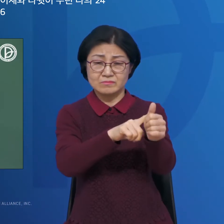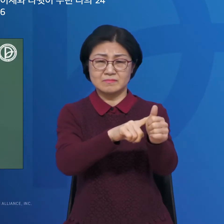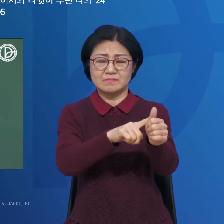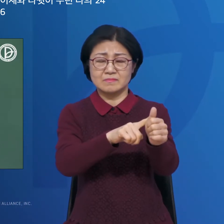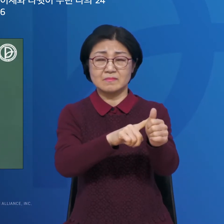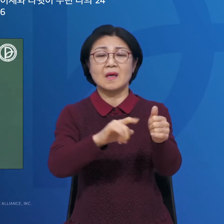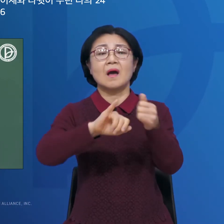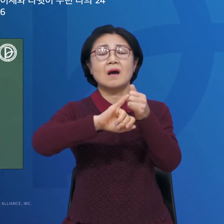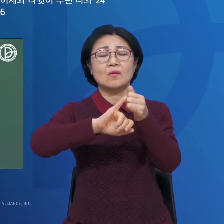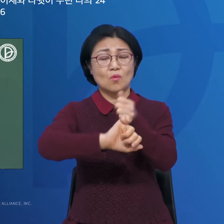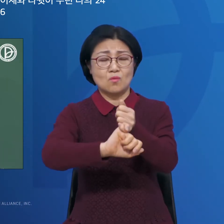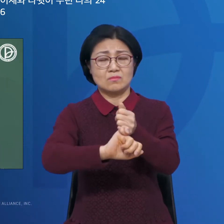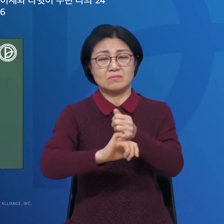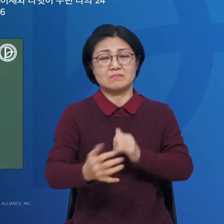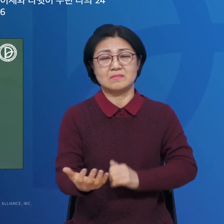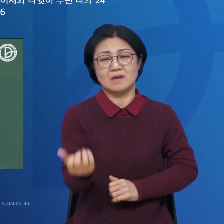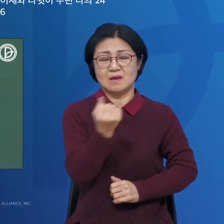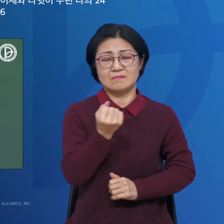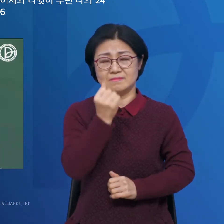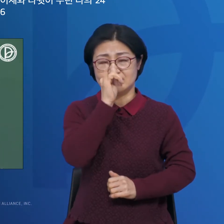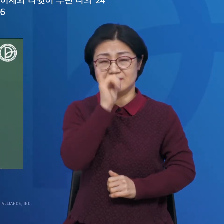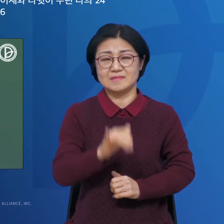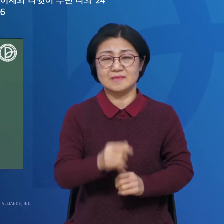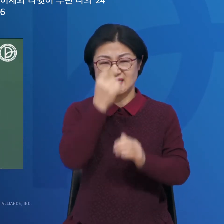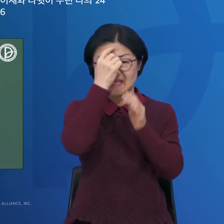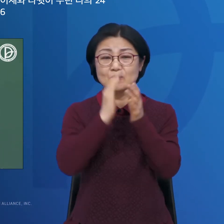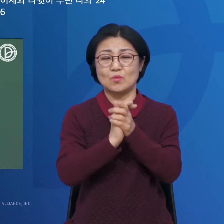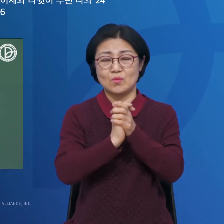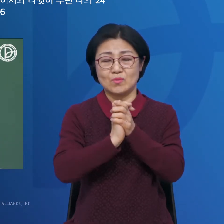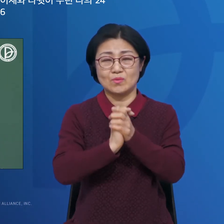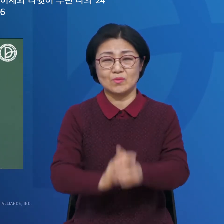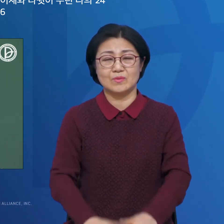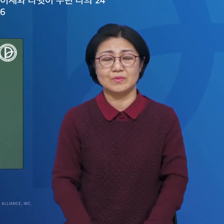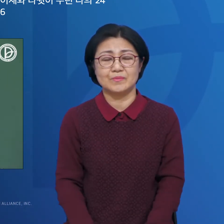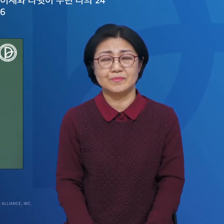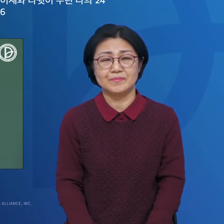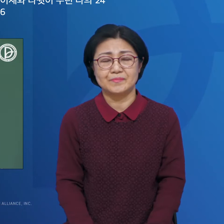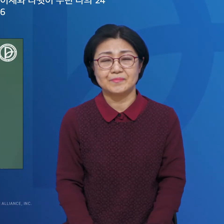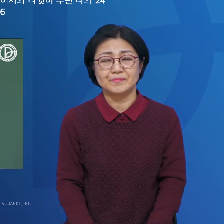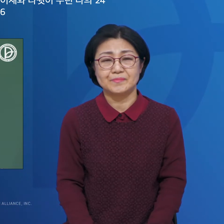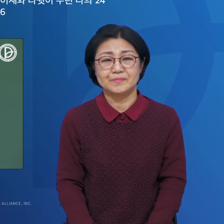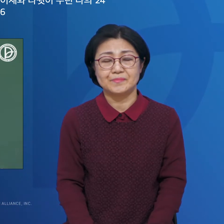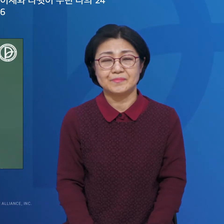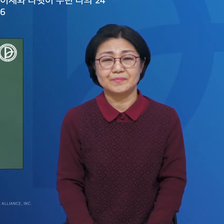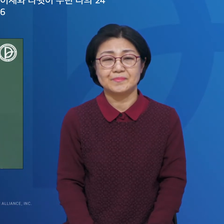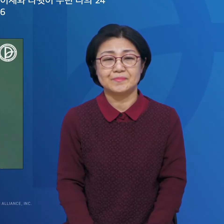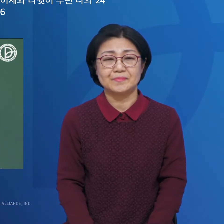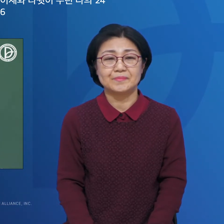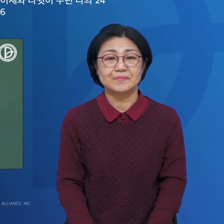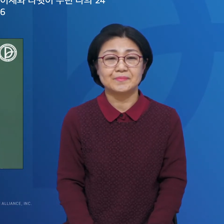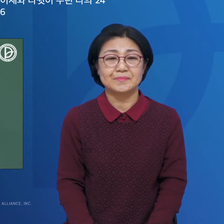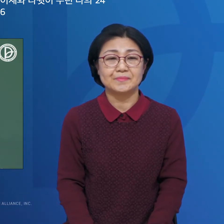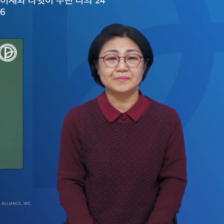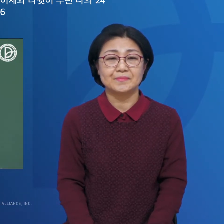personally, individually. 뭐 우리 기도나 합시다. 기도 모르는 소리예요. Oh, let's just pray about it. That's someone who doesn't know what 기도는요, prayer is. 보좌를